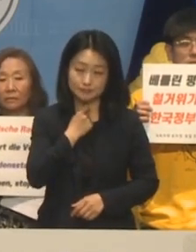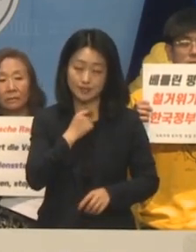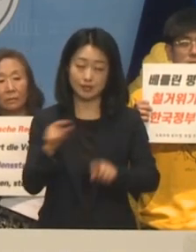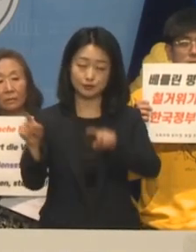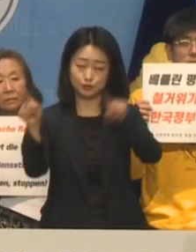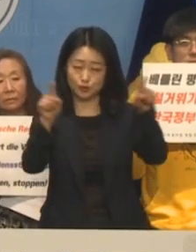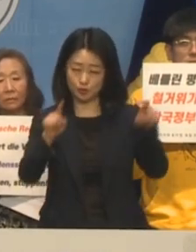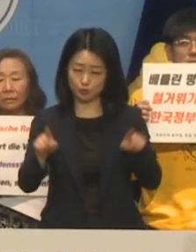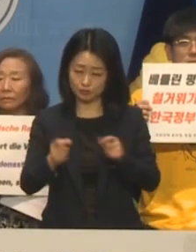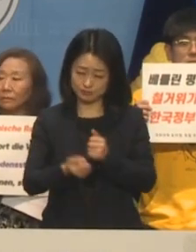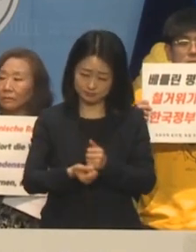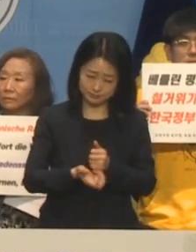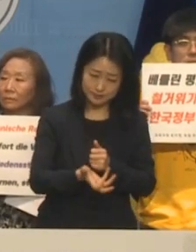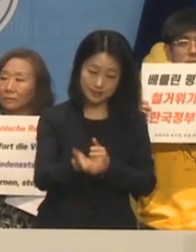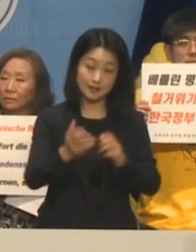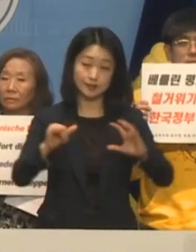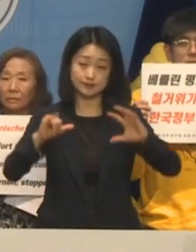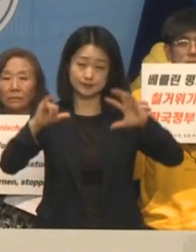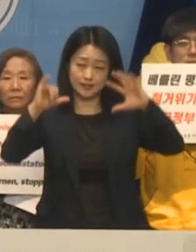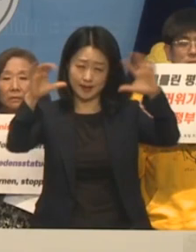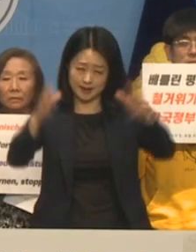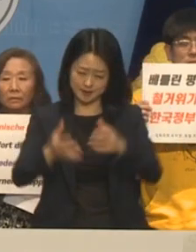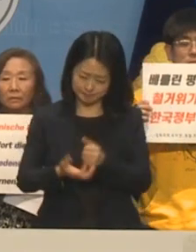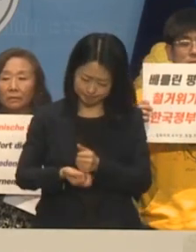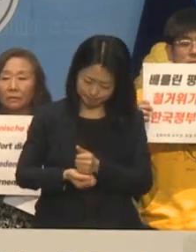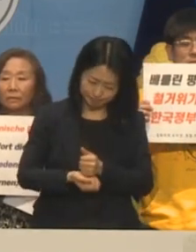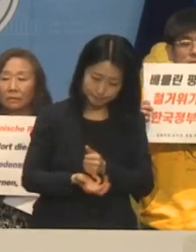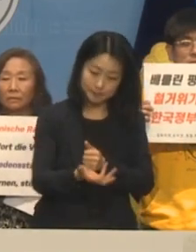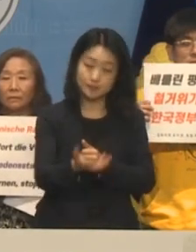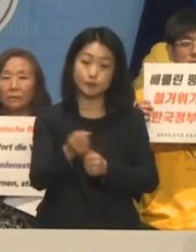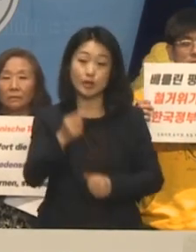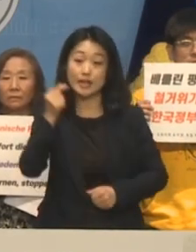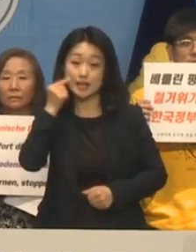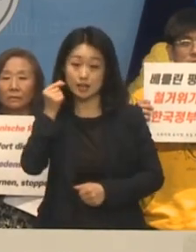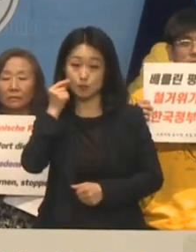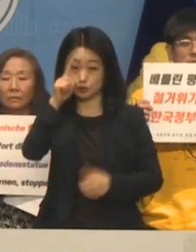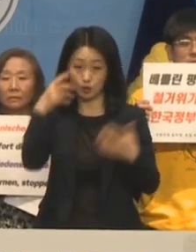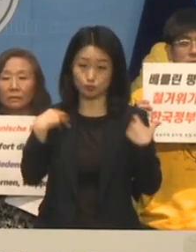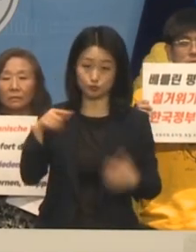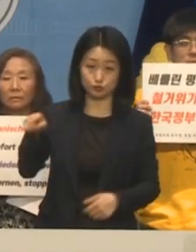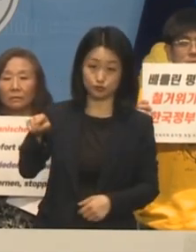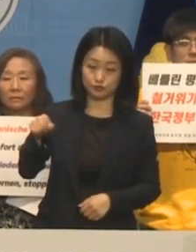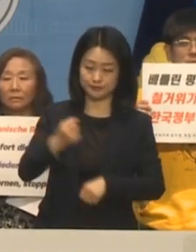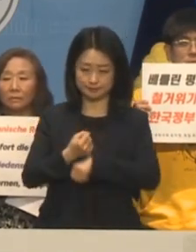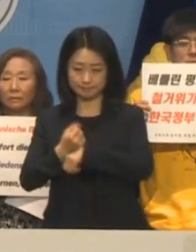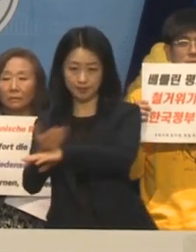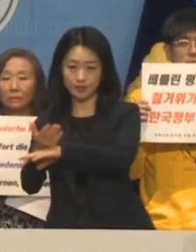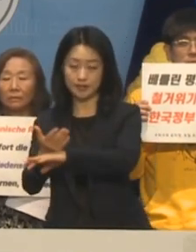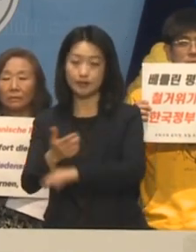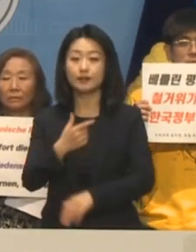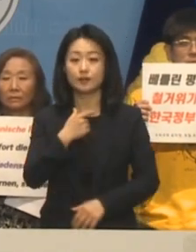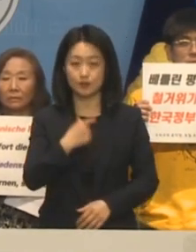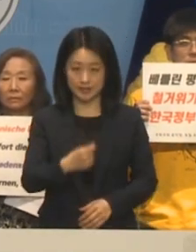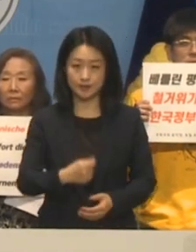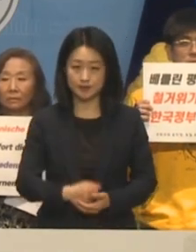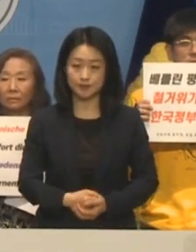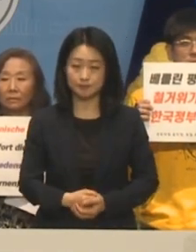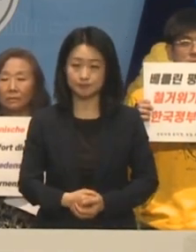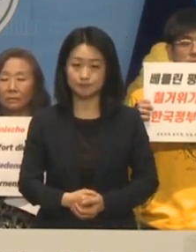세계 각지로 무엇보다도 이 목소리를 들어야 할 일본 정부에게 전달될 것이라고 생각을